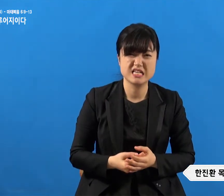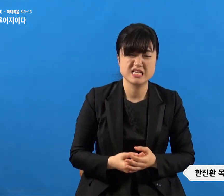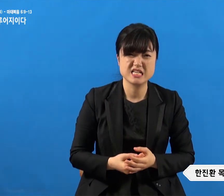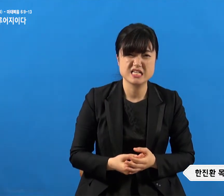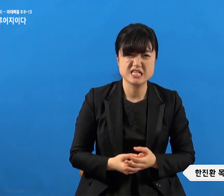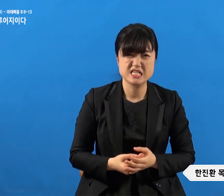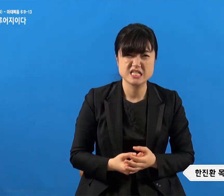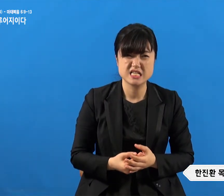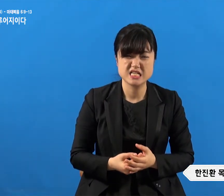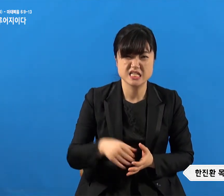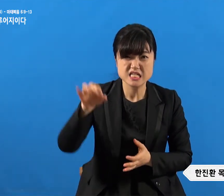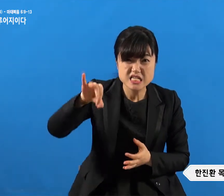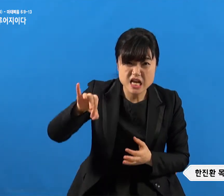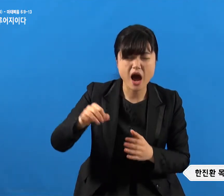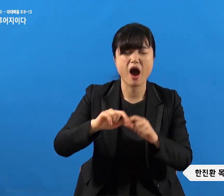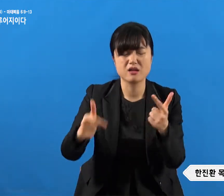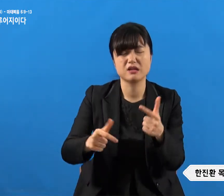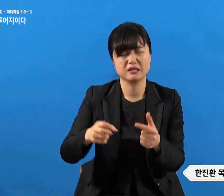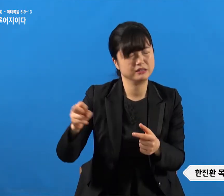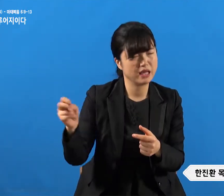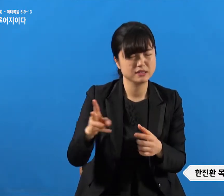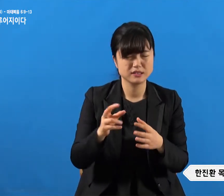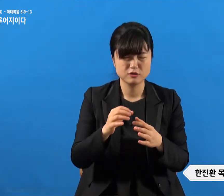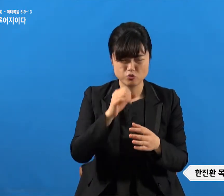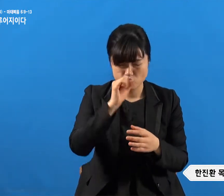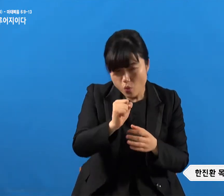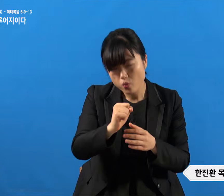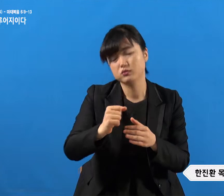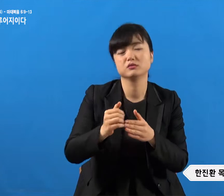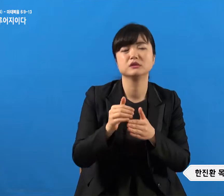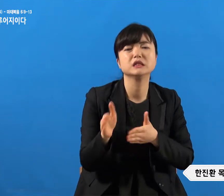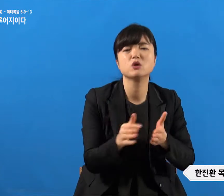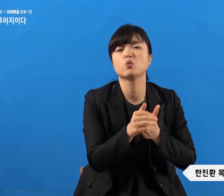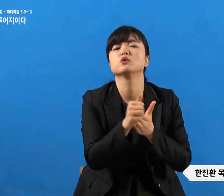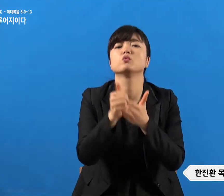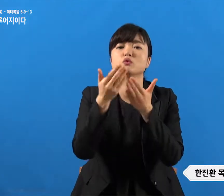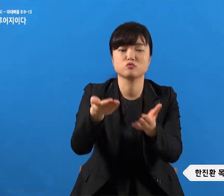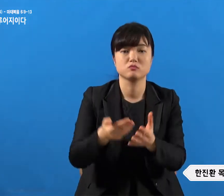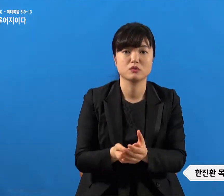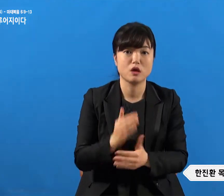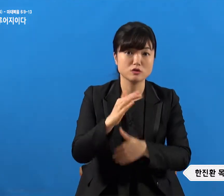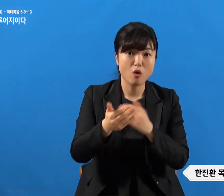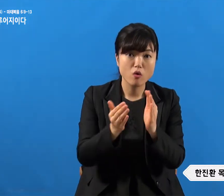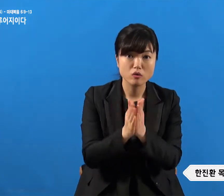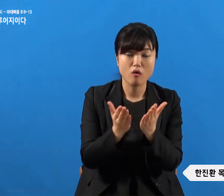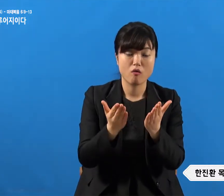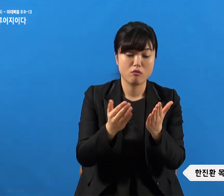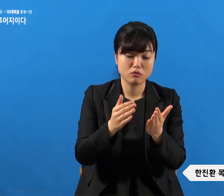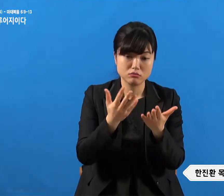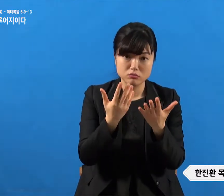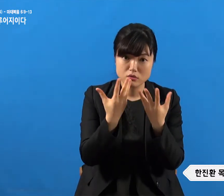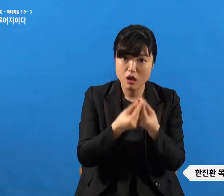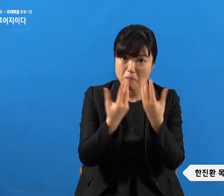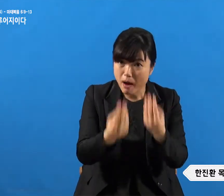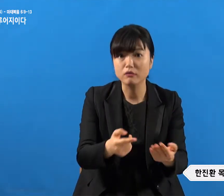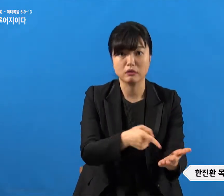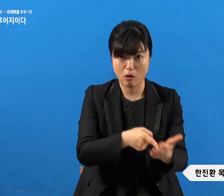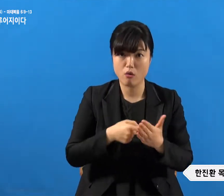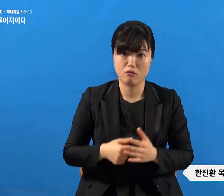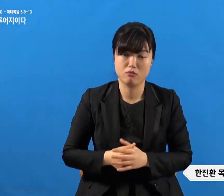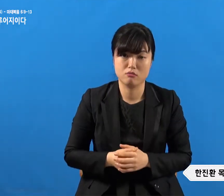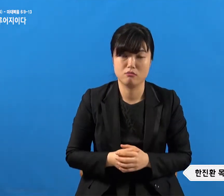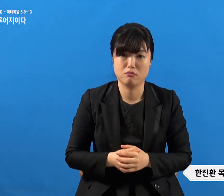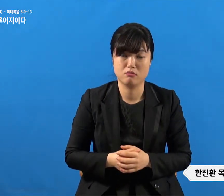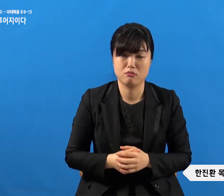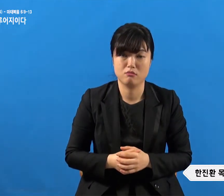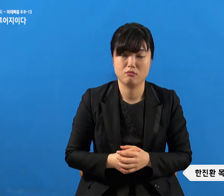이류가 아니라 얼마든지 최선의 삶을 다시 살 수 있도록 해주십니다. 성경에 그런 예가 많습니다.